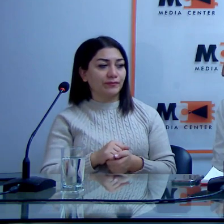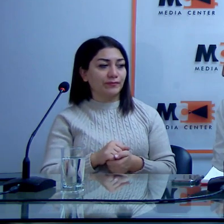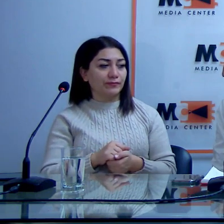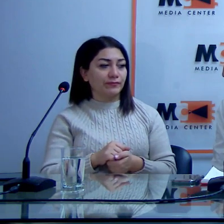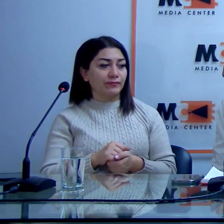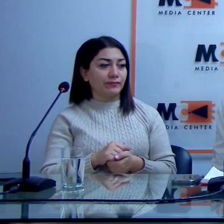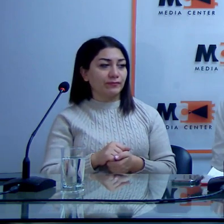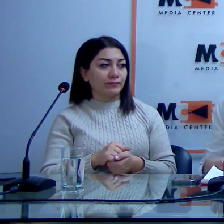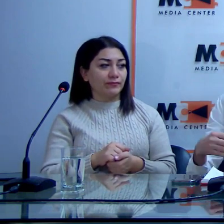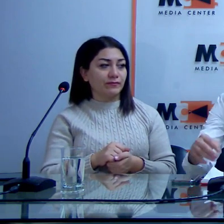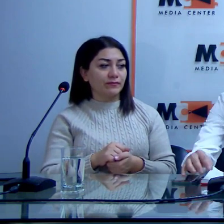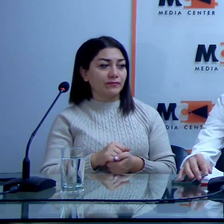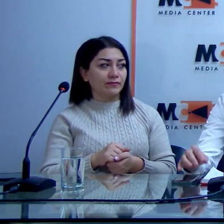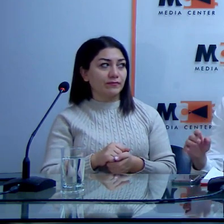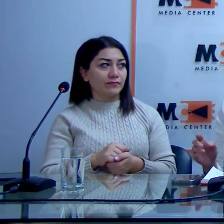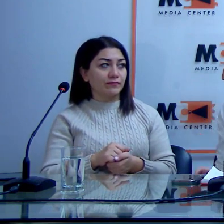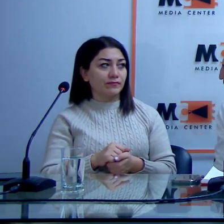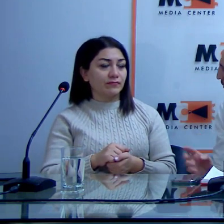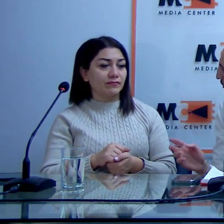Հա։